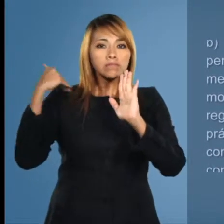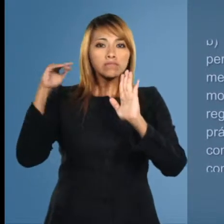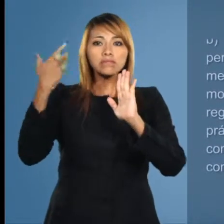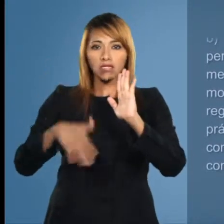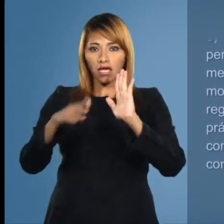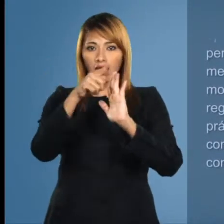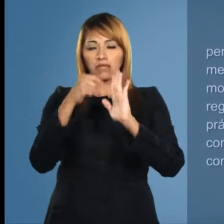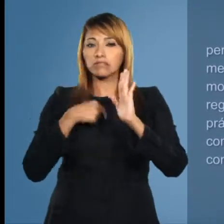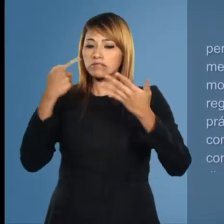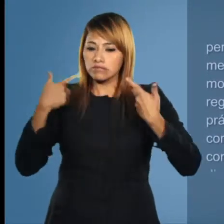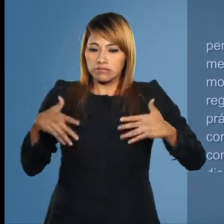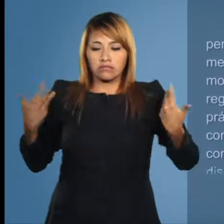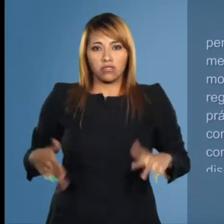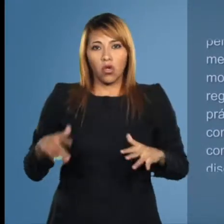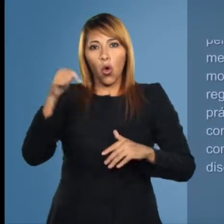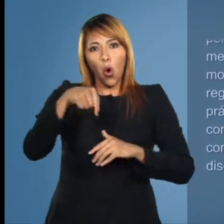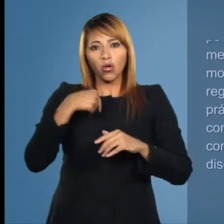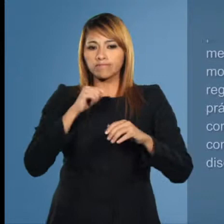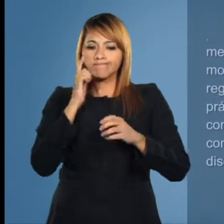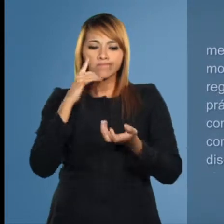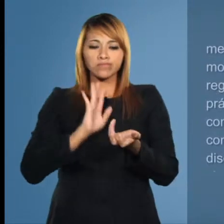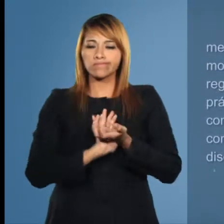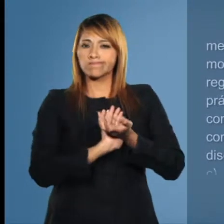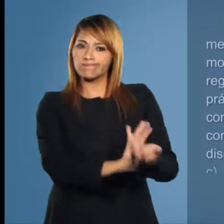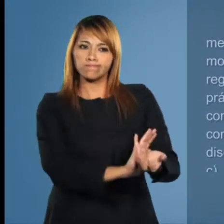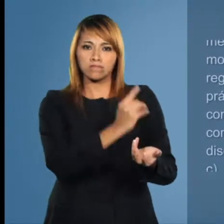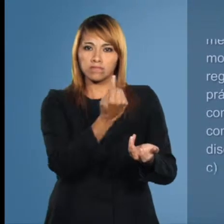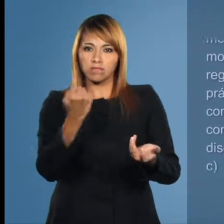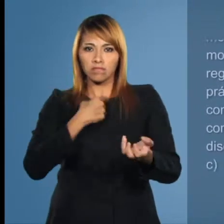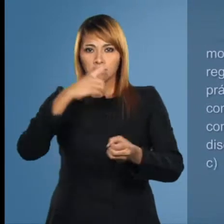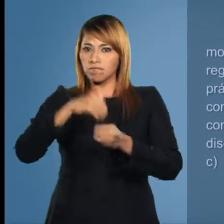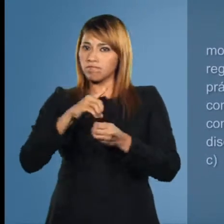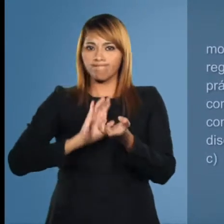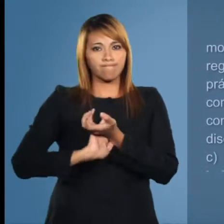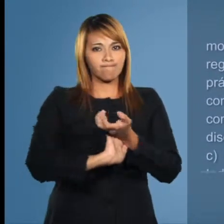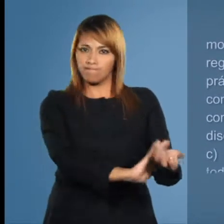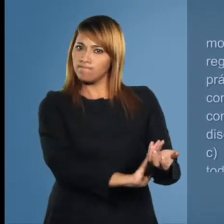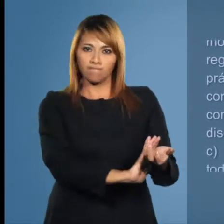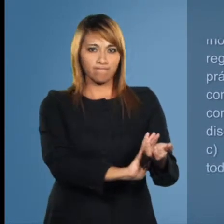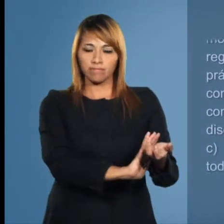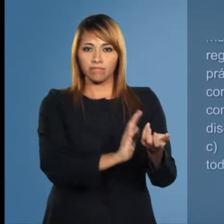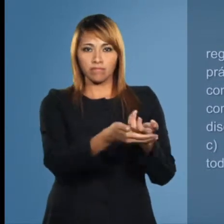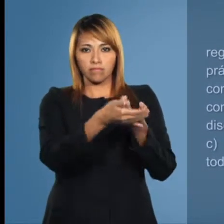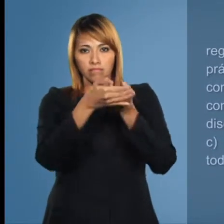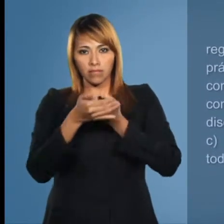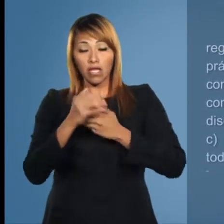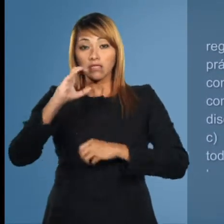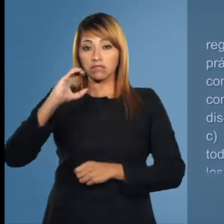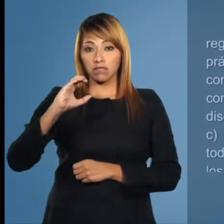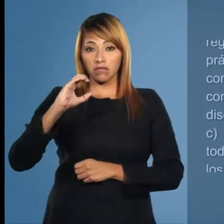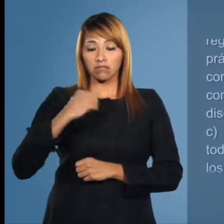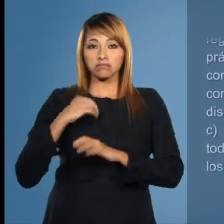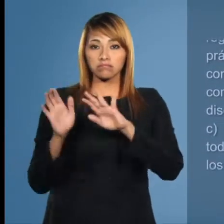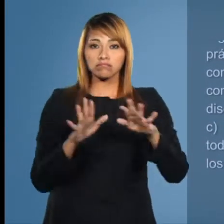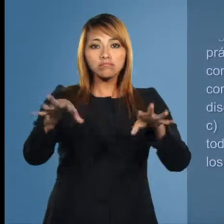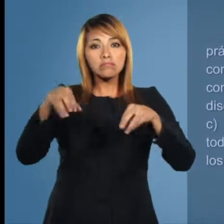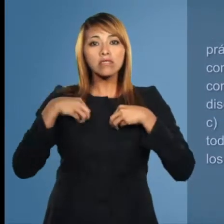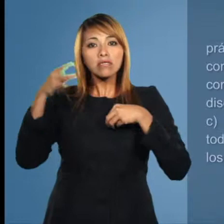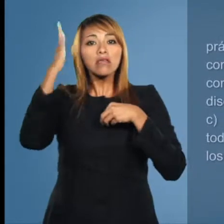existentes que constituyan discriminación contra las personas con discapacidad. C. Tener en cuenta, en todas